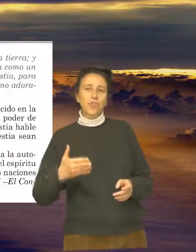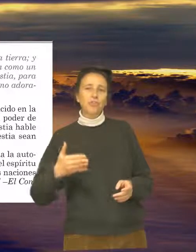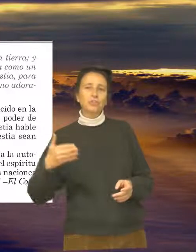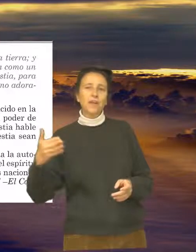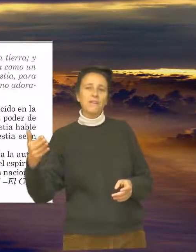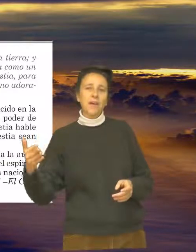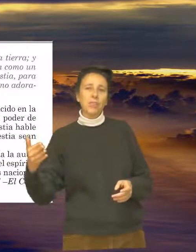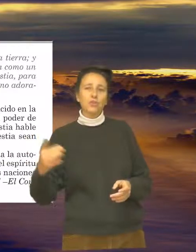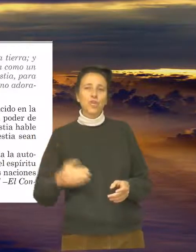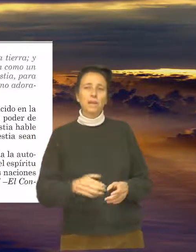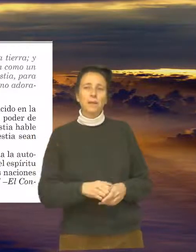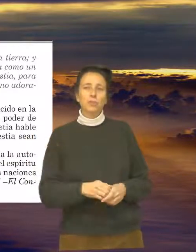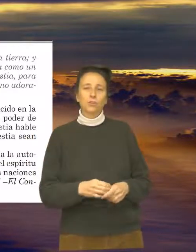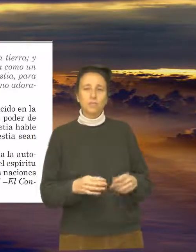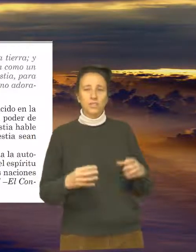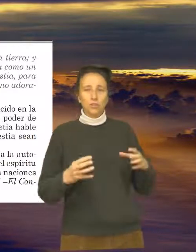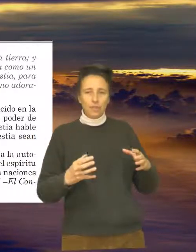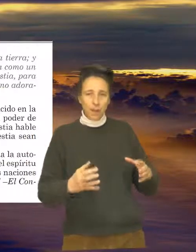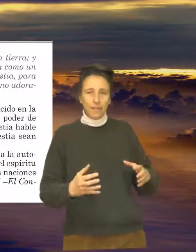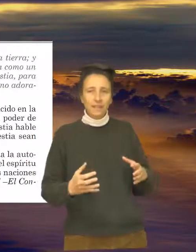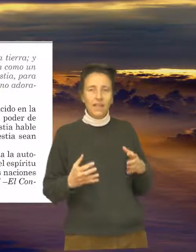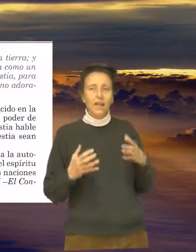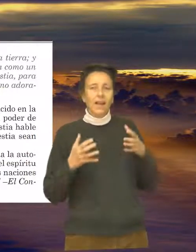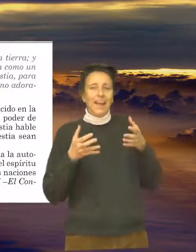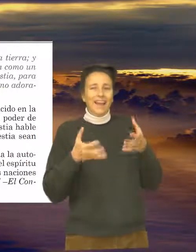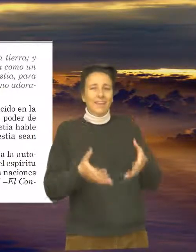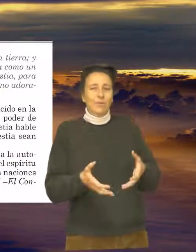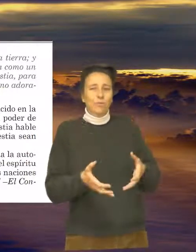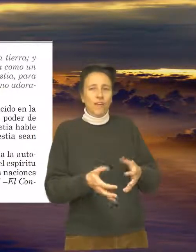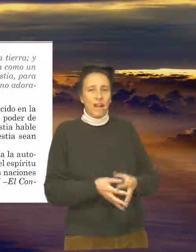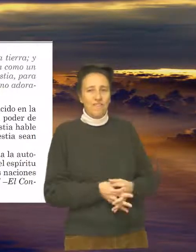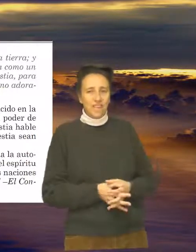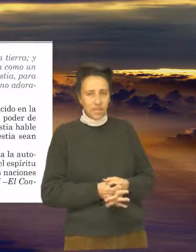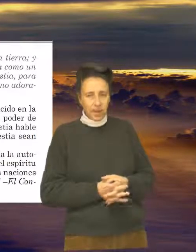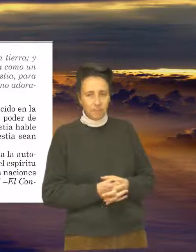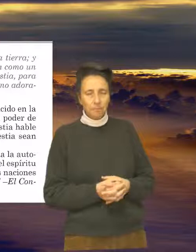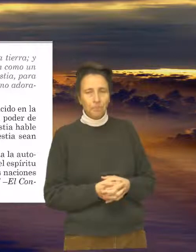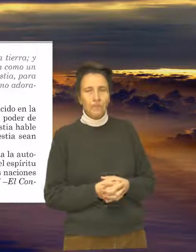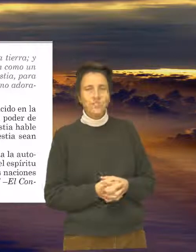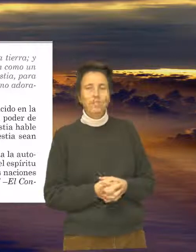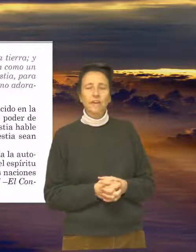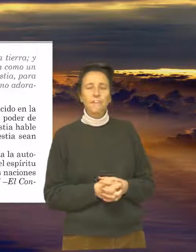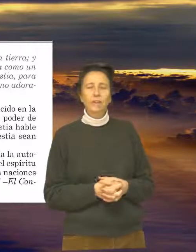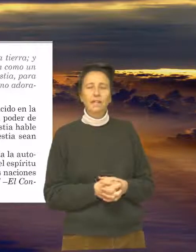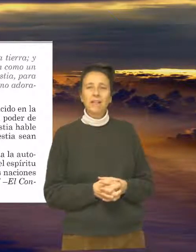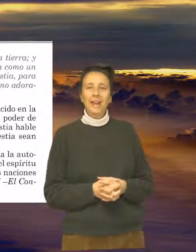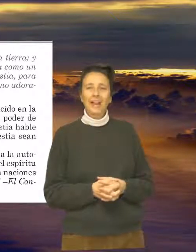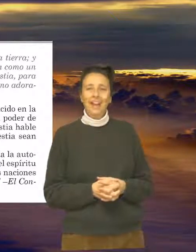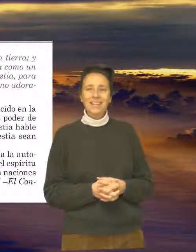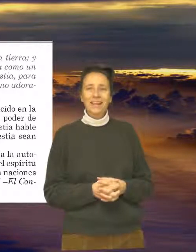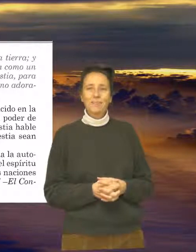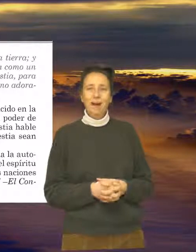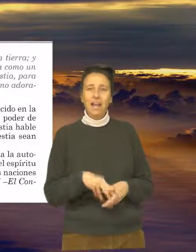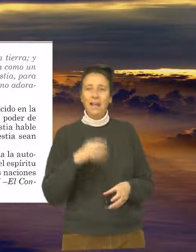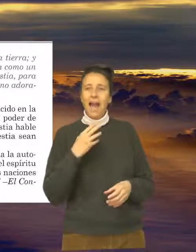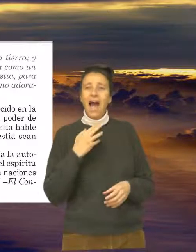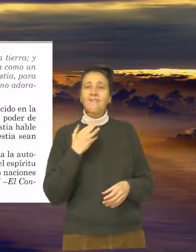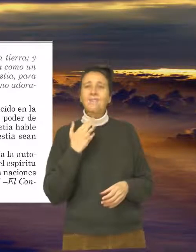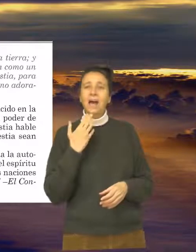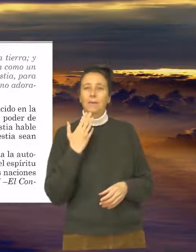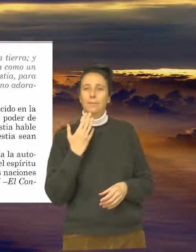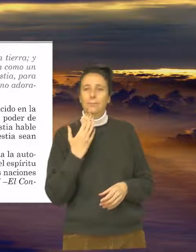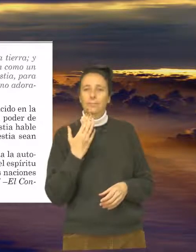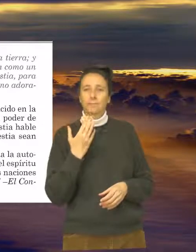se suceden todavía dos elementos más, no solamente el de volver a la vida, sino también que esta